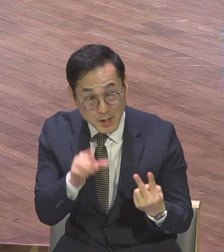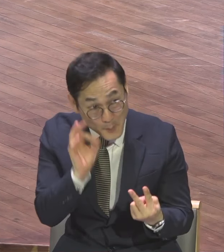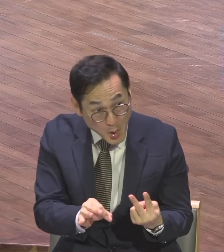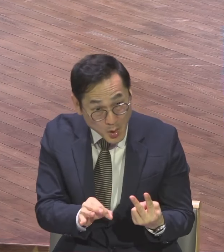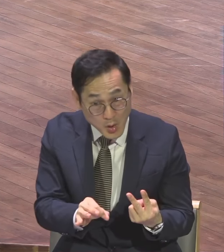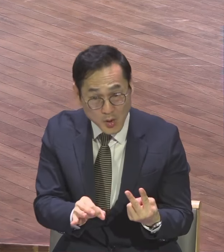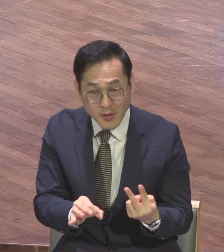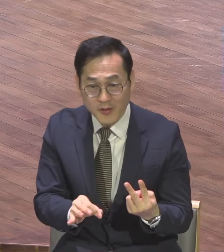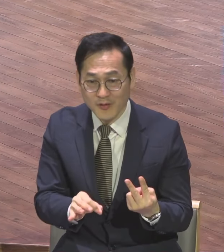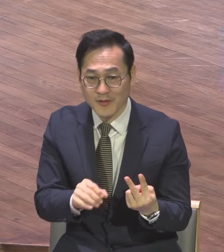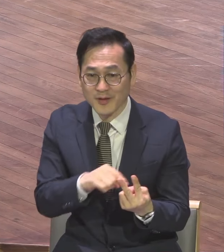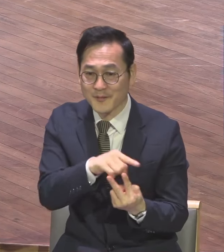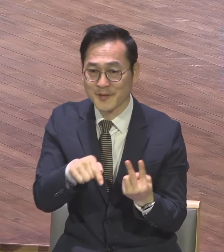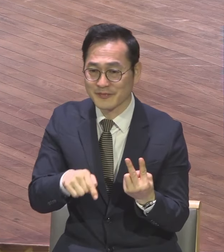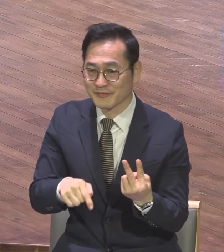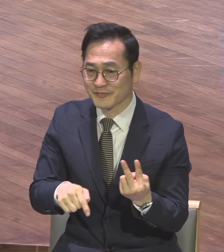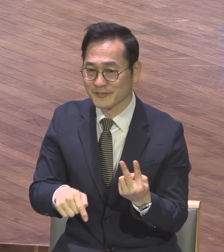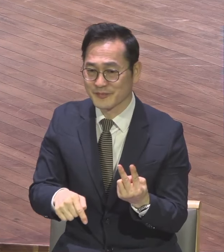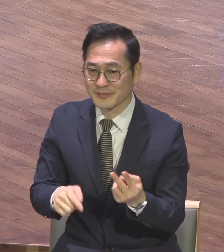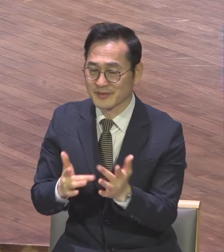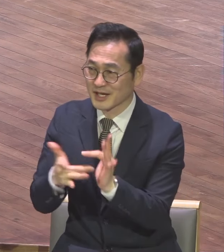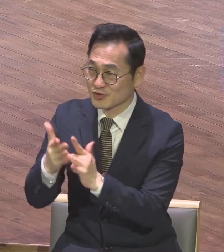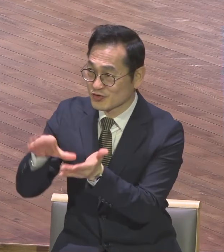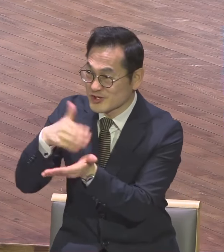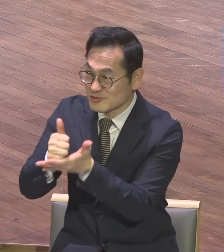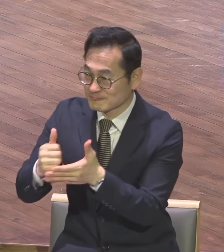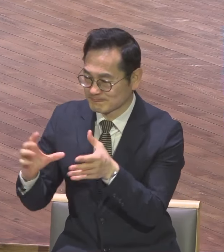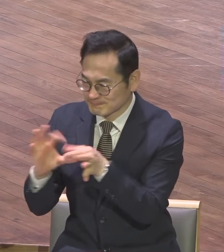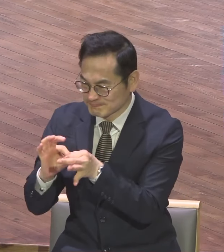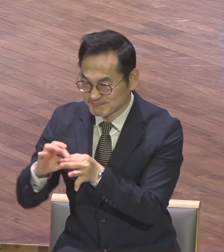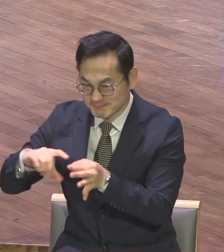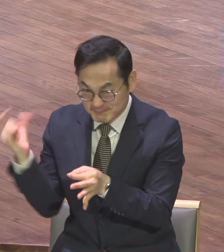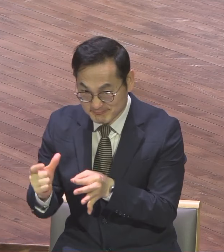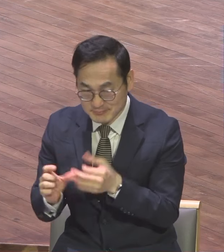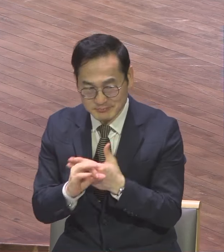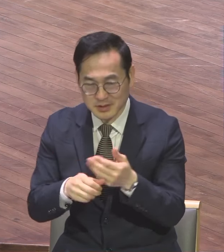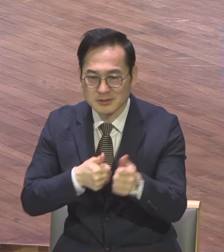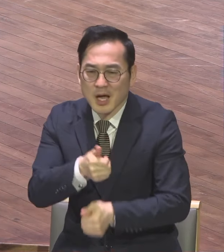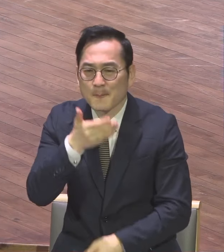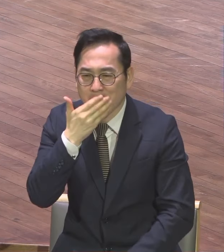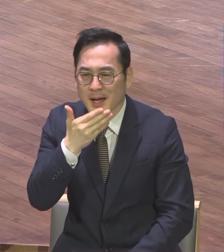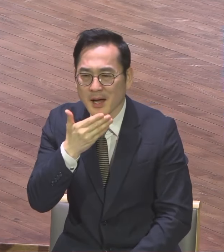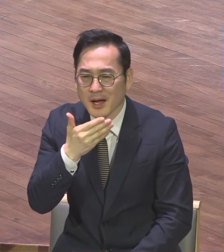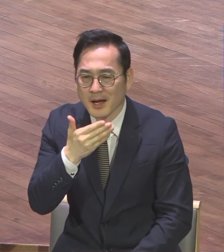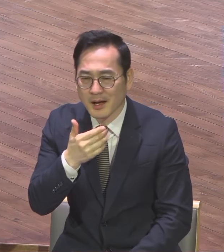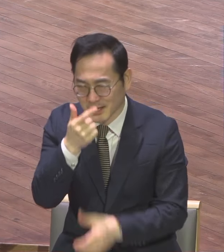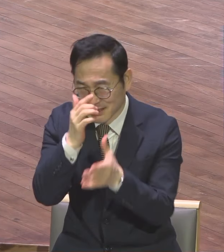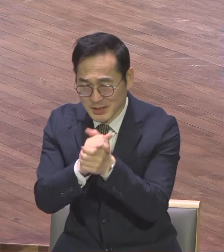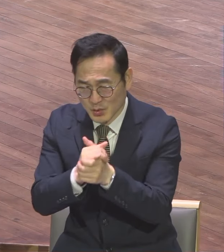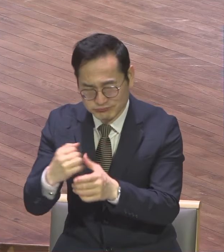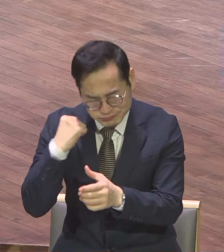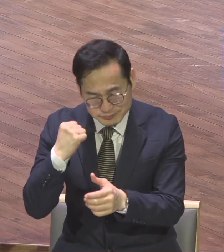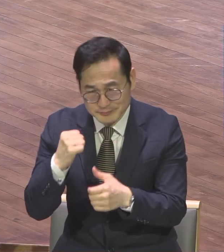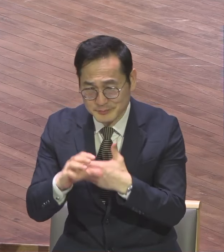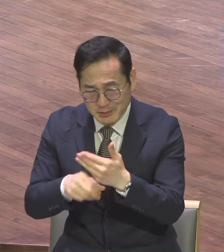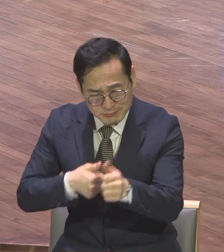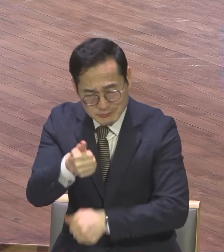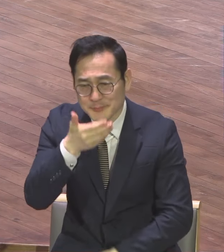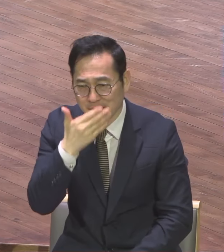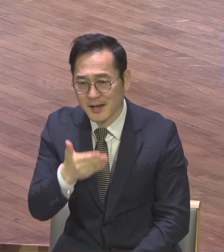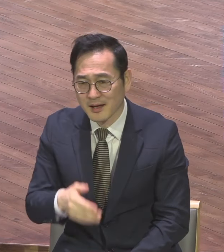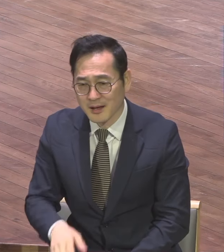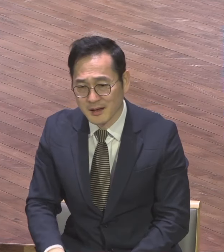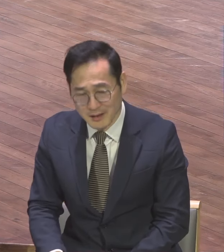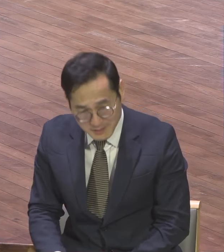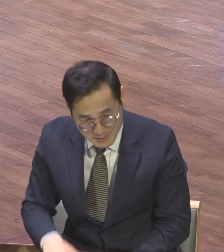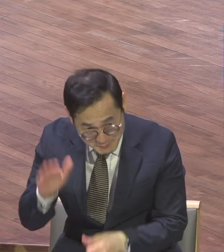어떻게 하면 그러면 여기서 빠져나올 수 있느냐, 그것이 바로 기도의 절대 망대 세우는 거예요. 기도의 절대 망대.